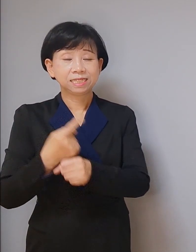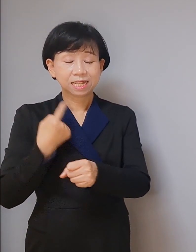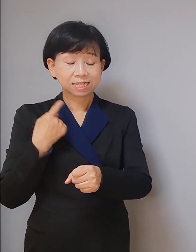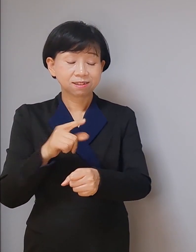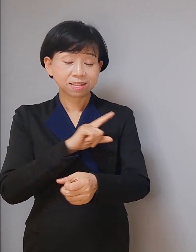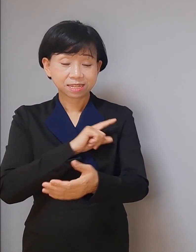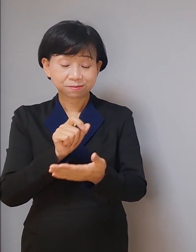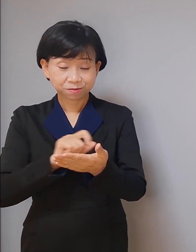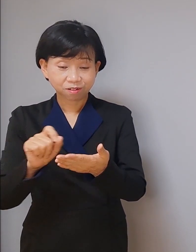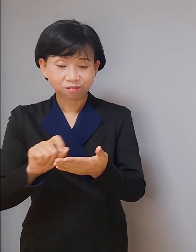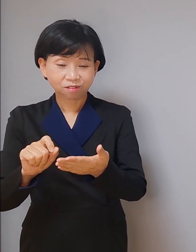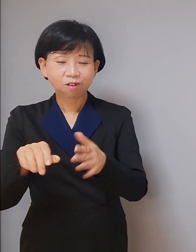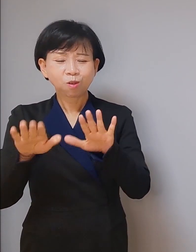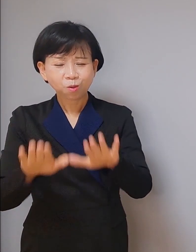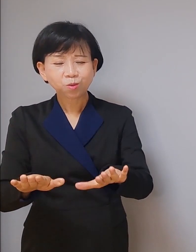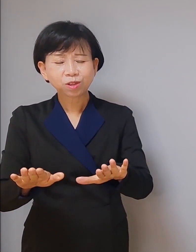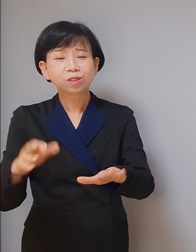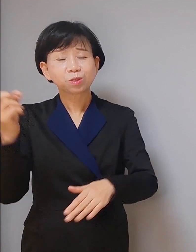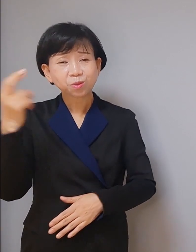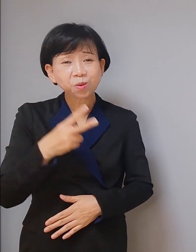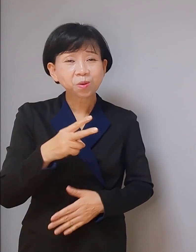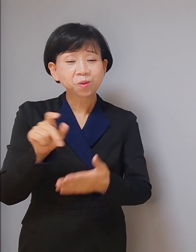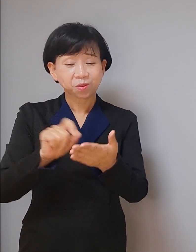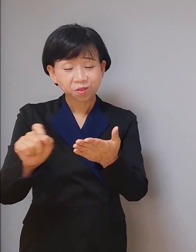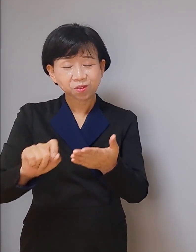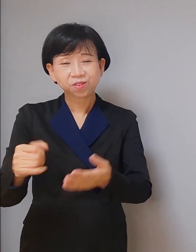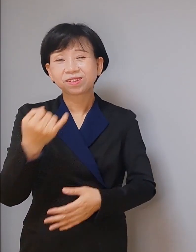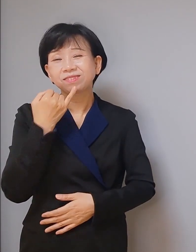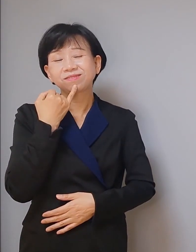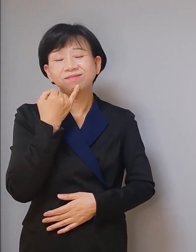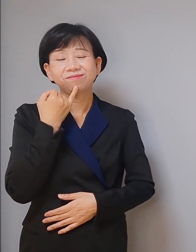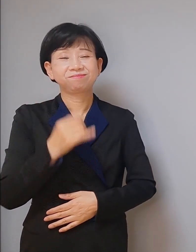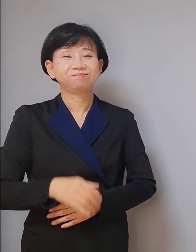작년에 적었던 분도 관계없습니다.